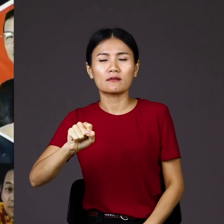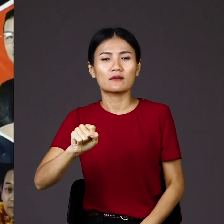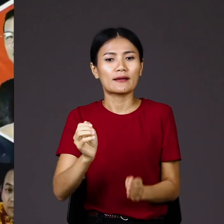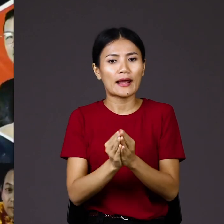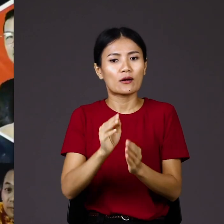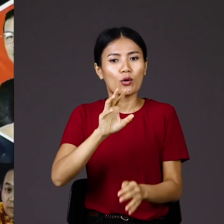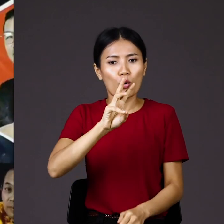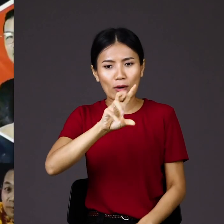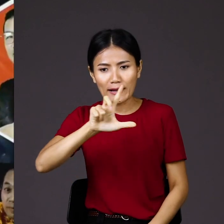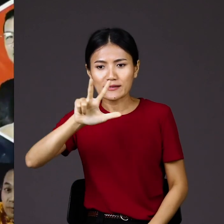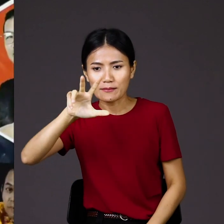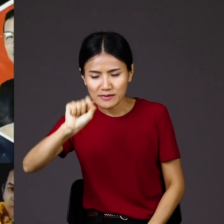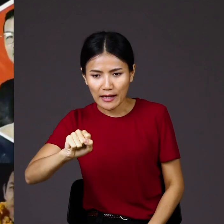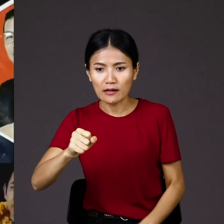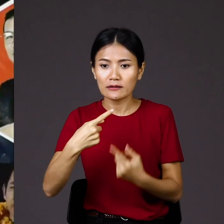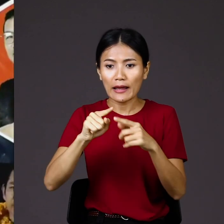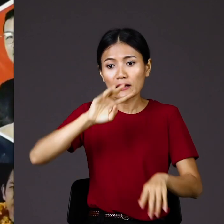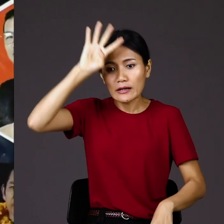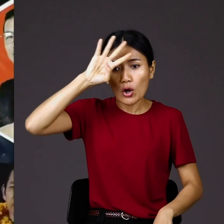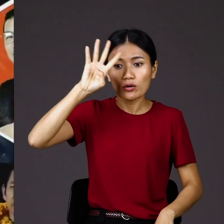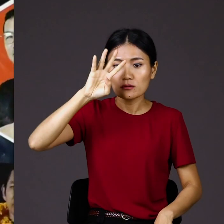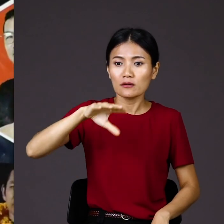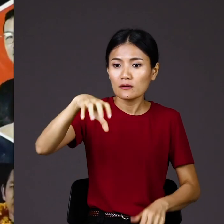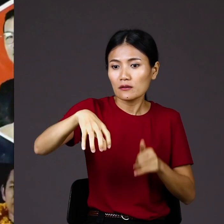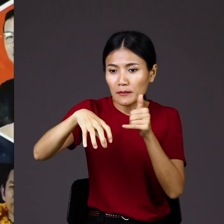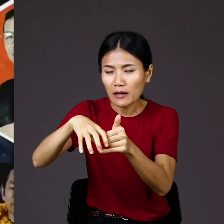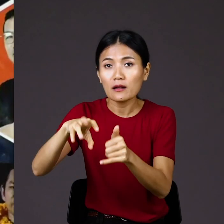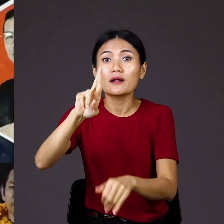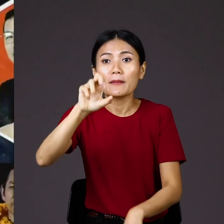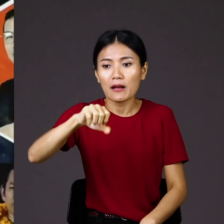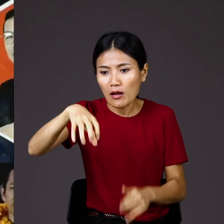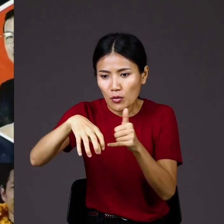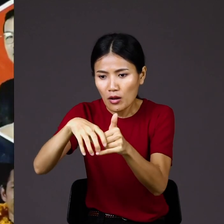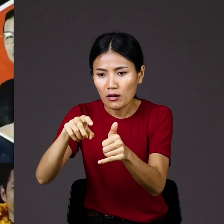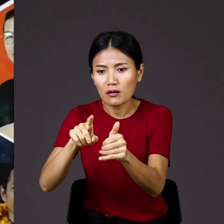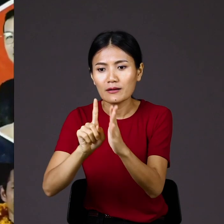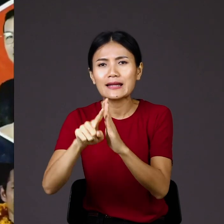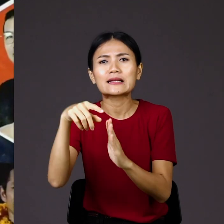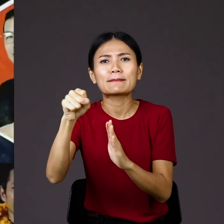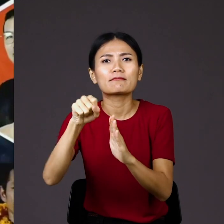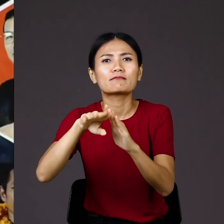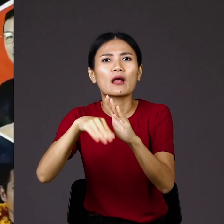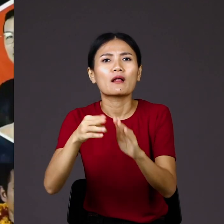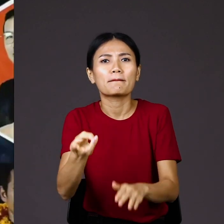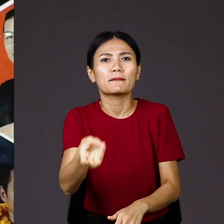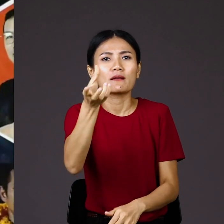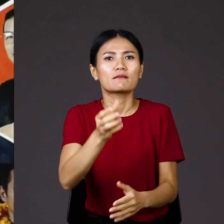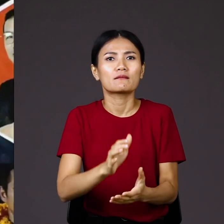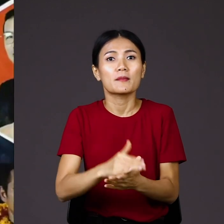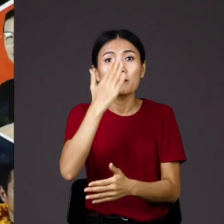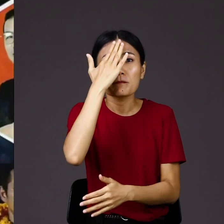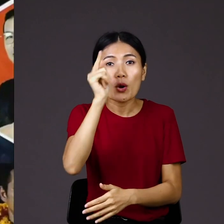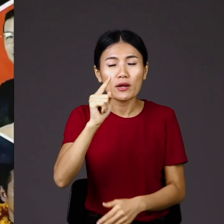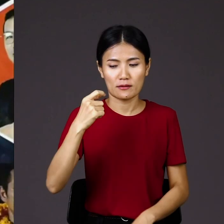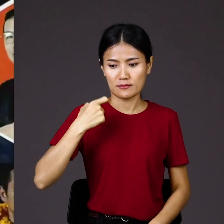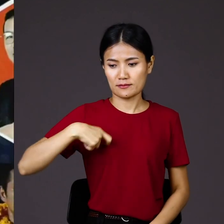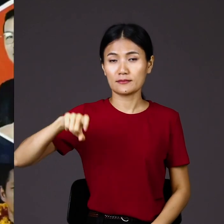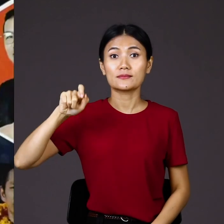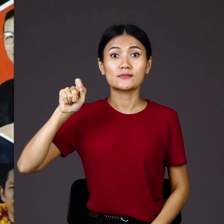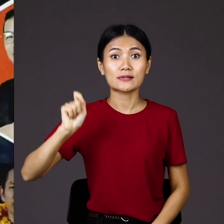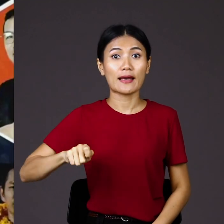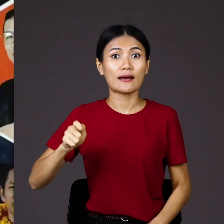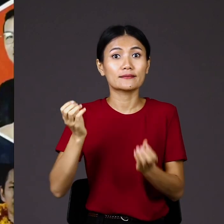าธรได้เข้าไปอยู่ในสภาไม่ถึง10นาทีมันก็เนื่องมาจากว่าตอนนั้นเนี่ยศาลรัฐธรรม